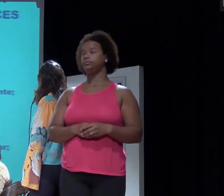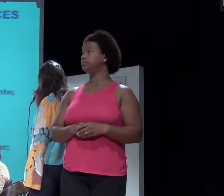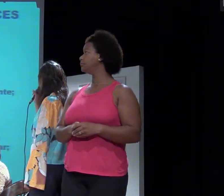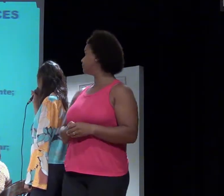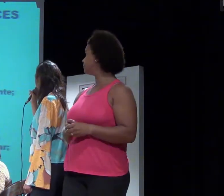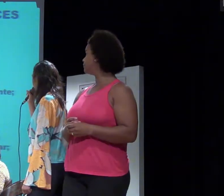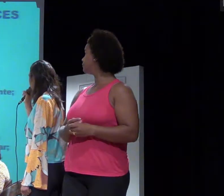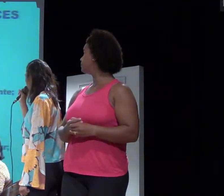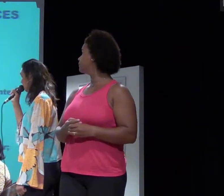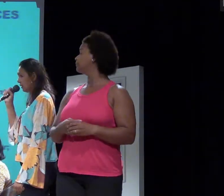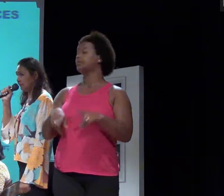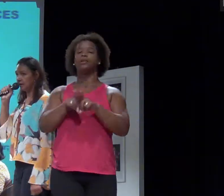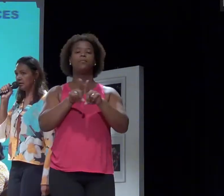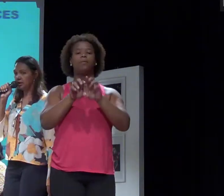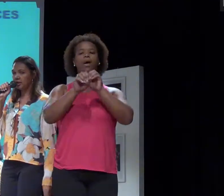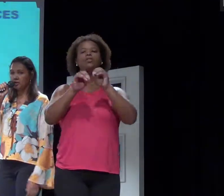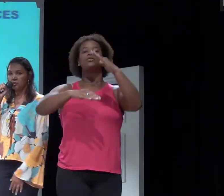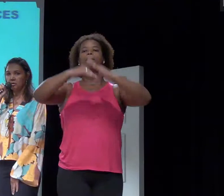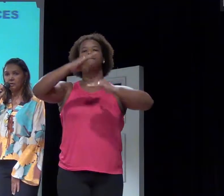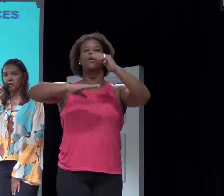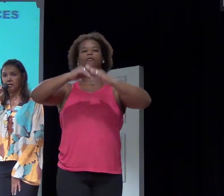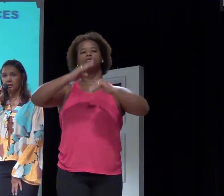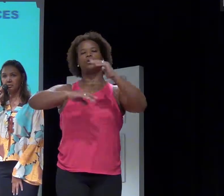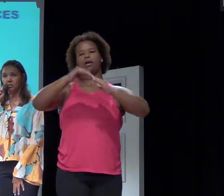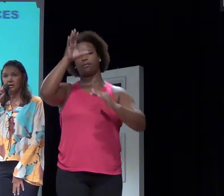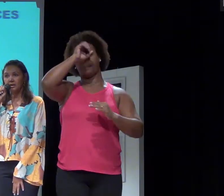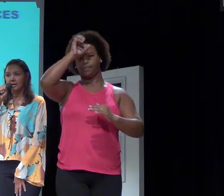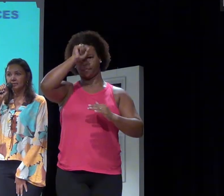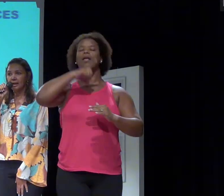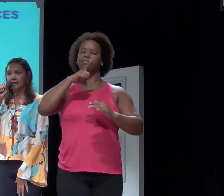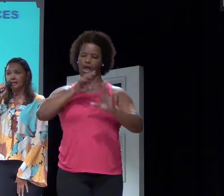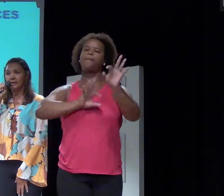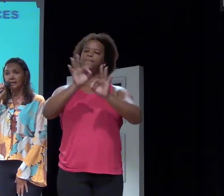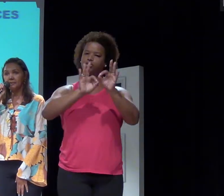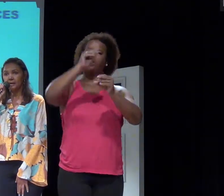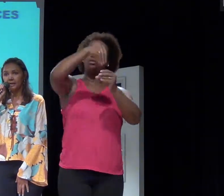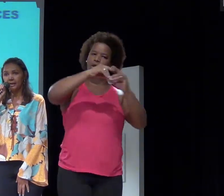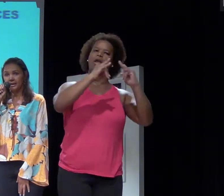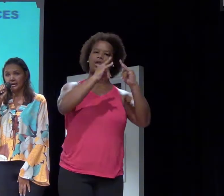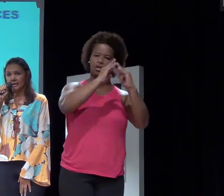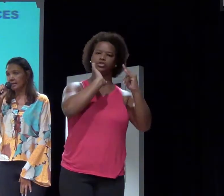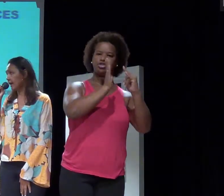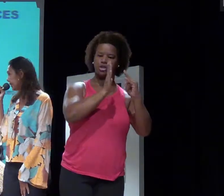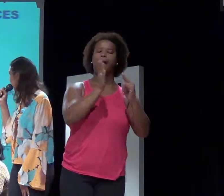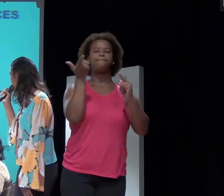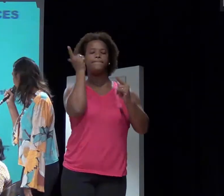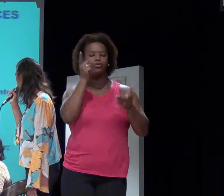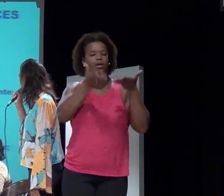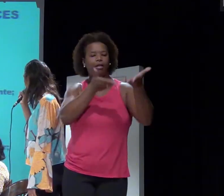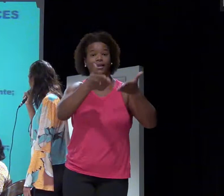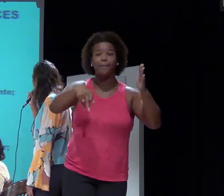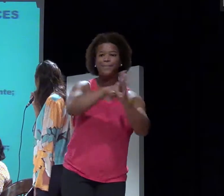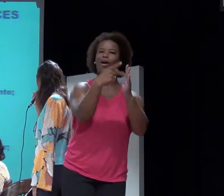A educação profissionalizante também, já existem alguns projetos dentro do ICES para atender também essa necessidade